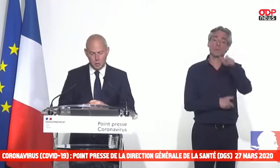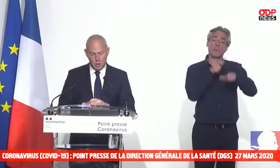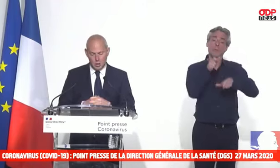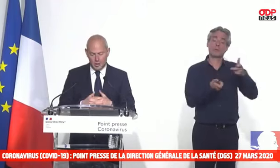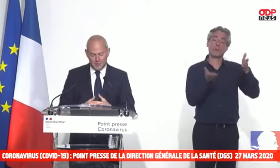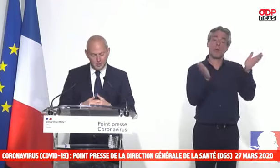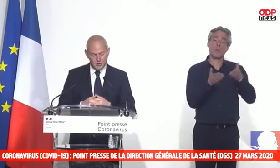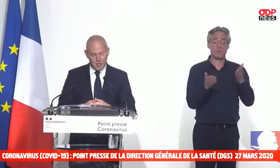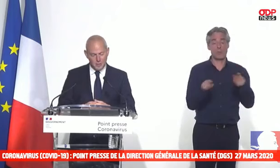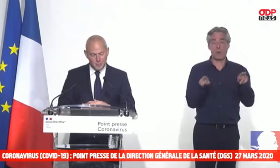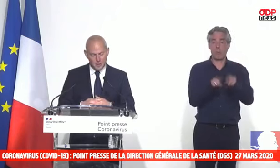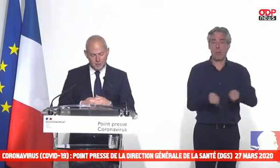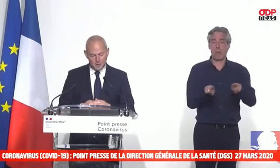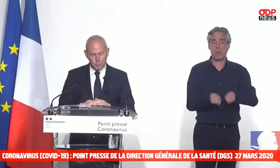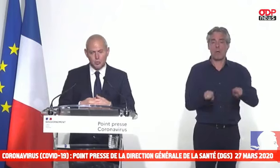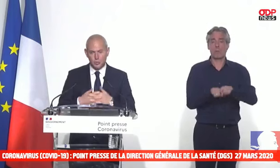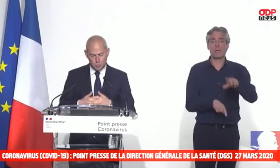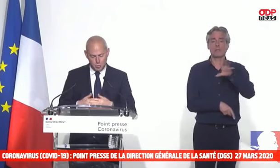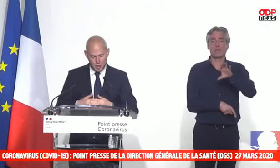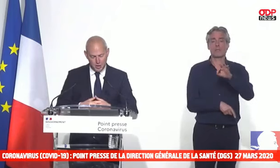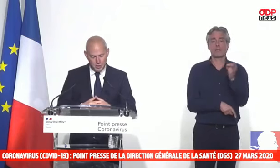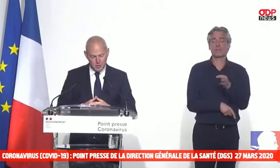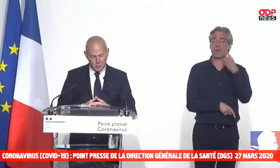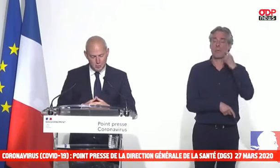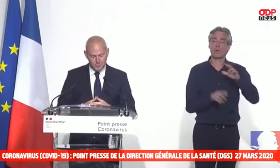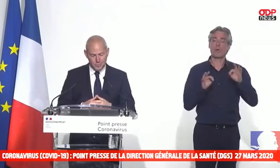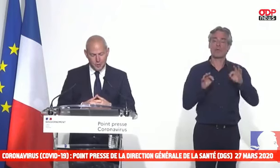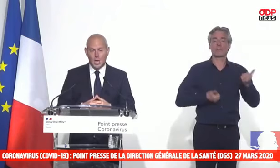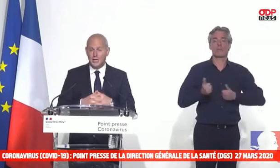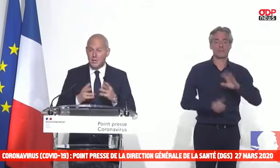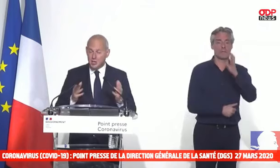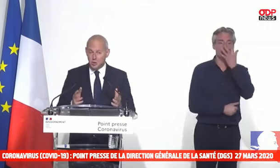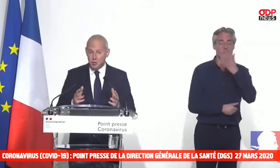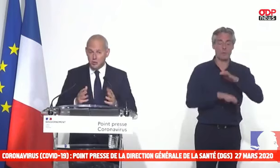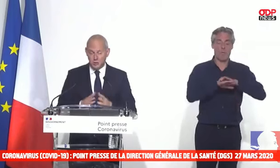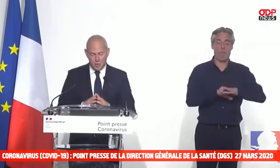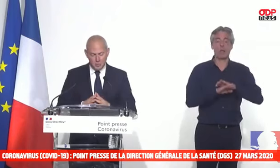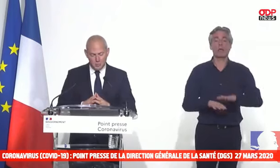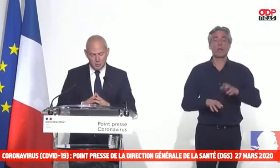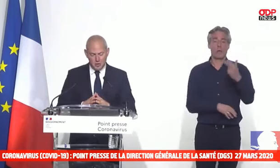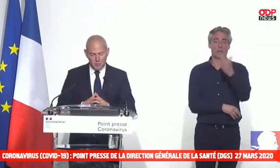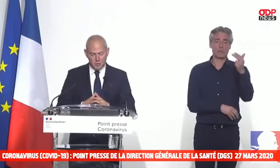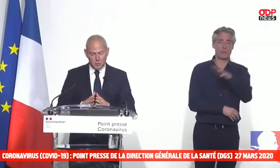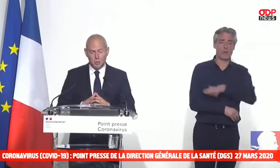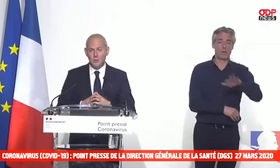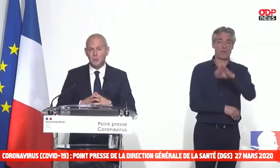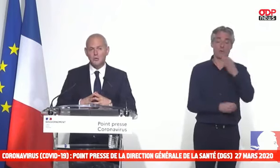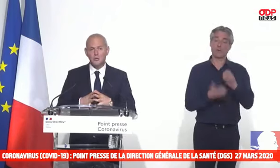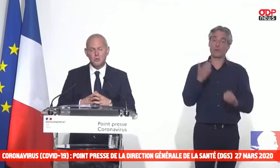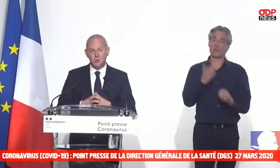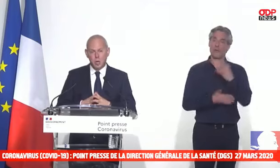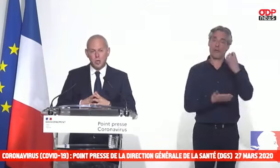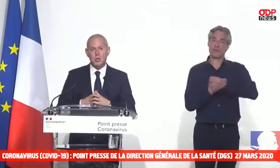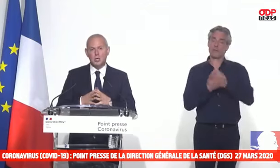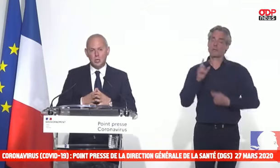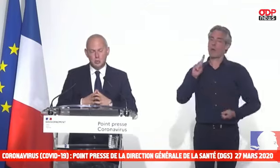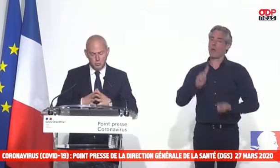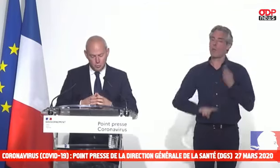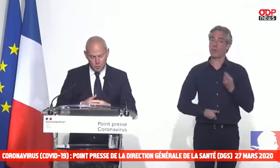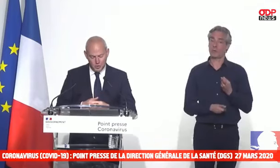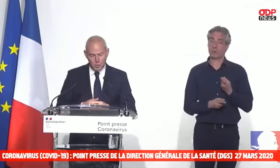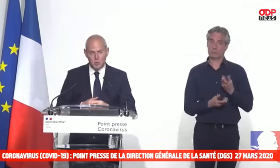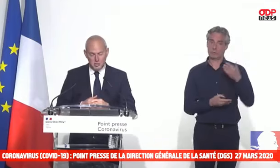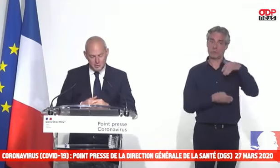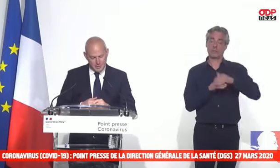d'hospitalisation reste stable, à 5% pour la réanimation. Et à l'échelon national, nous avons une information importante ce soir, qui